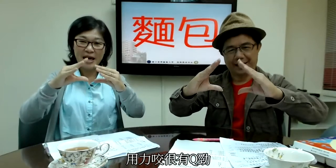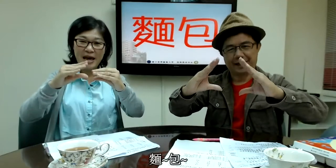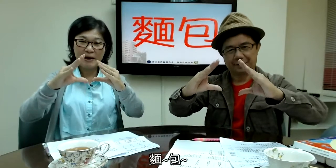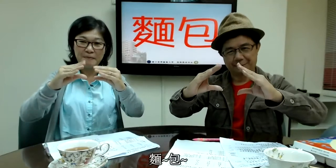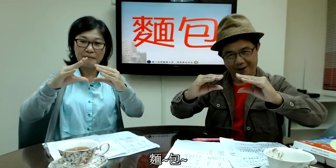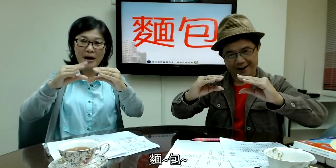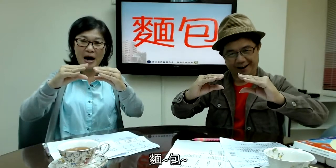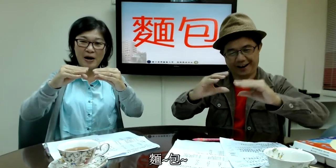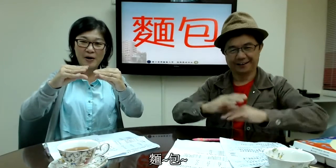面包。